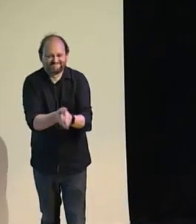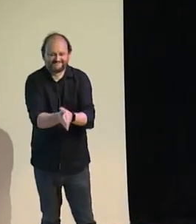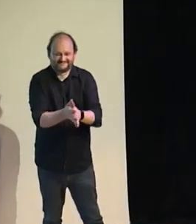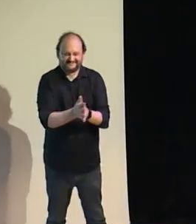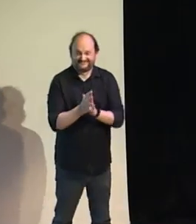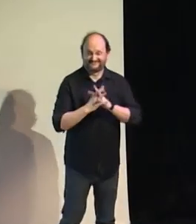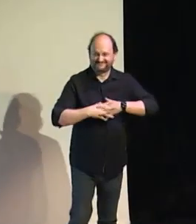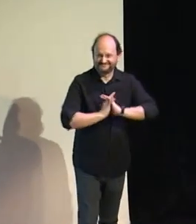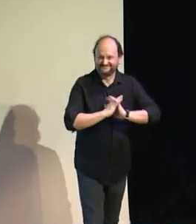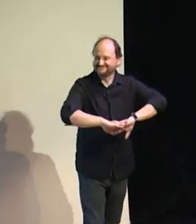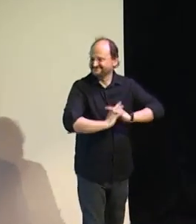Ah.